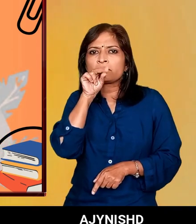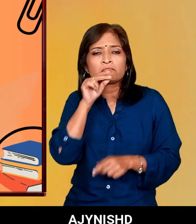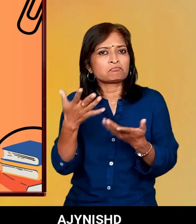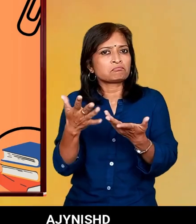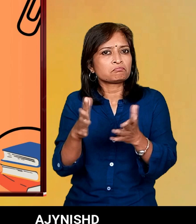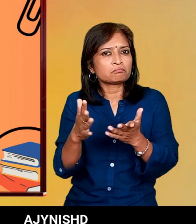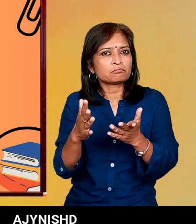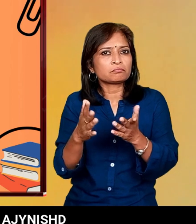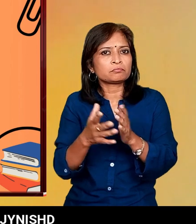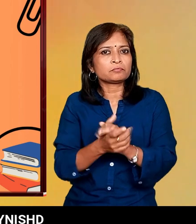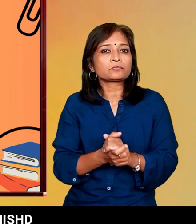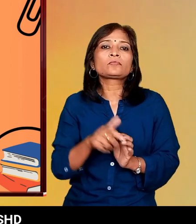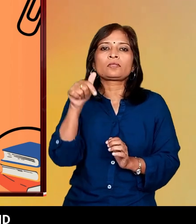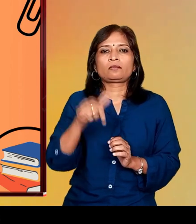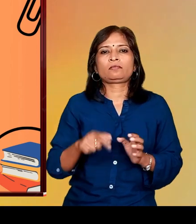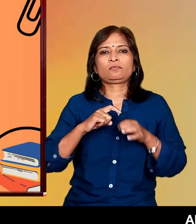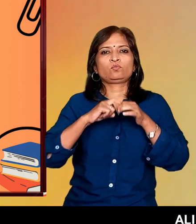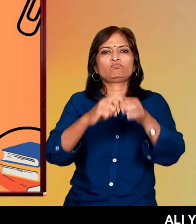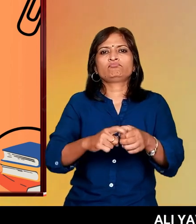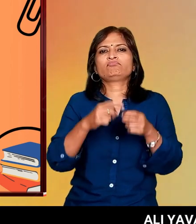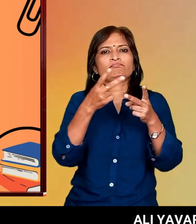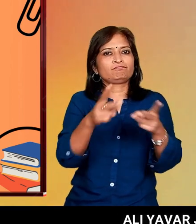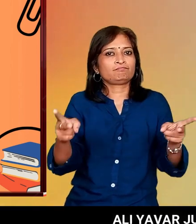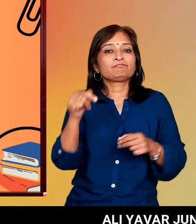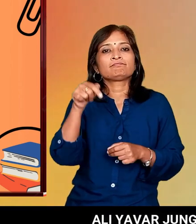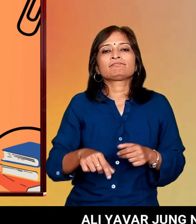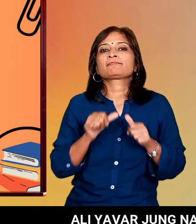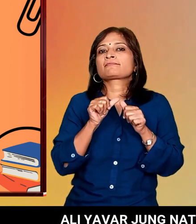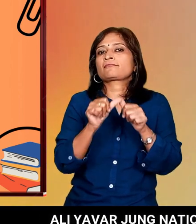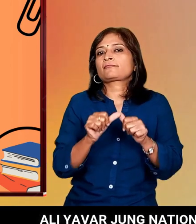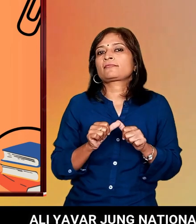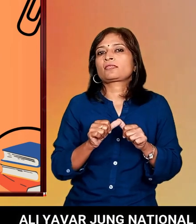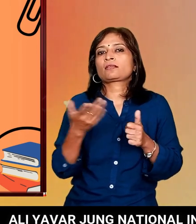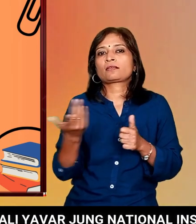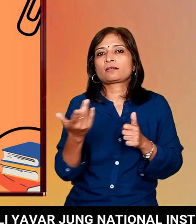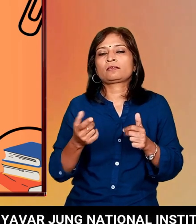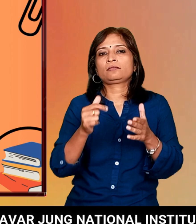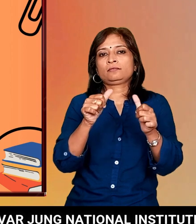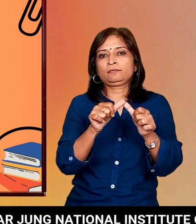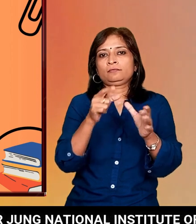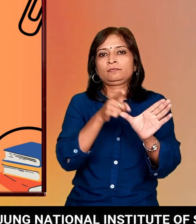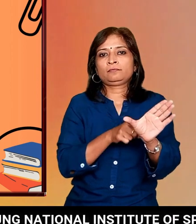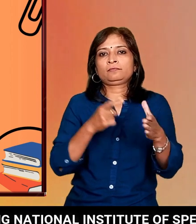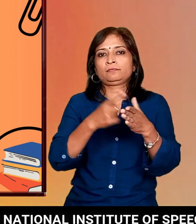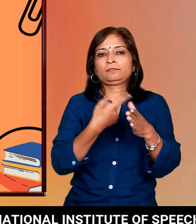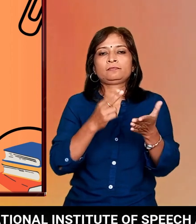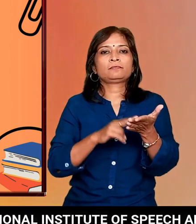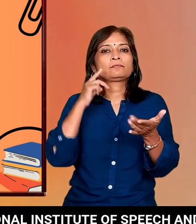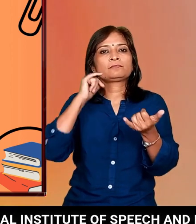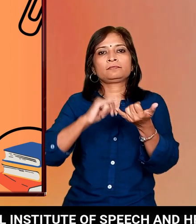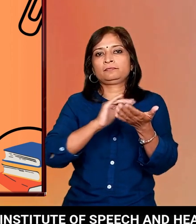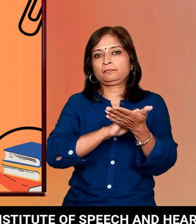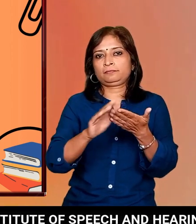नहीं बोल पा रहा है? इन्हीं सारे सवालों के जवाब दे रहा है अली यावर जंग नेशनल इंस्टीट्यूट ऑफ स्पीच एंड